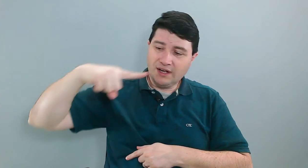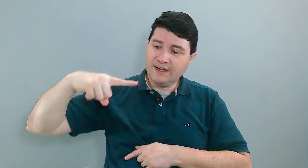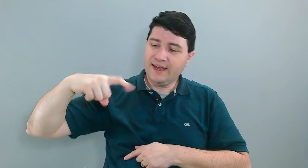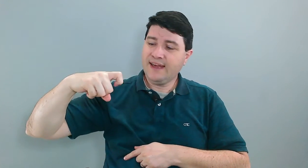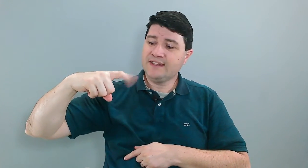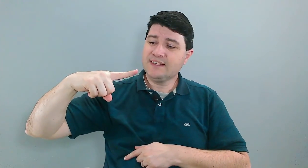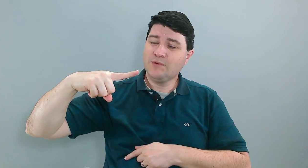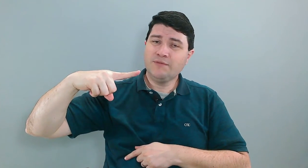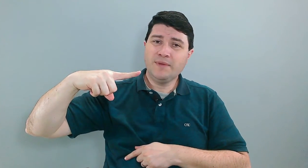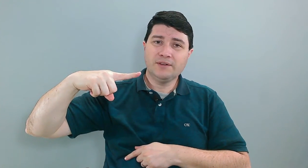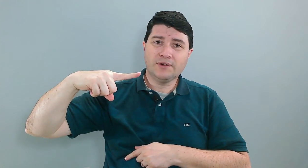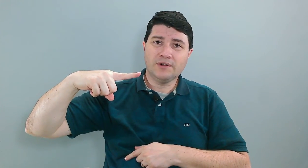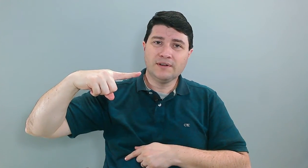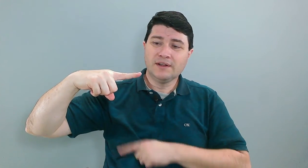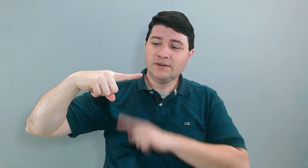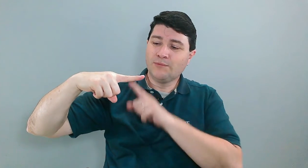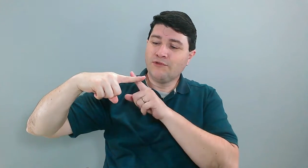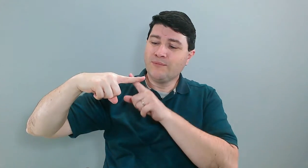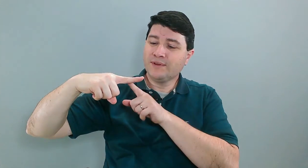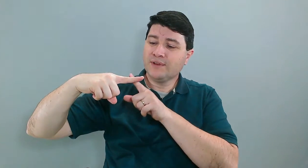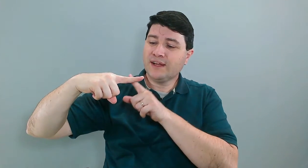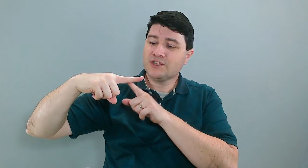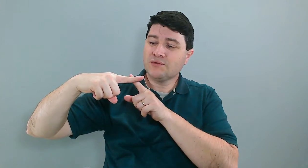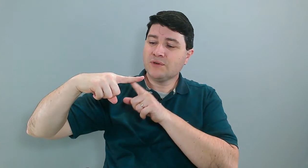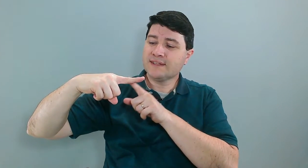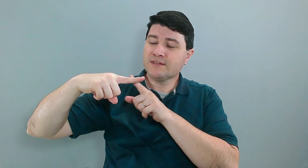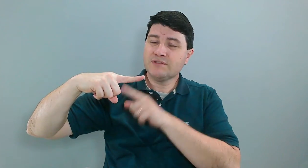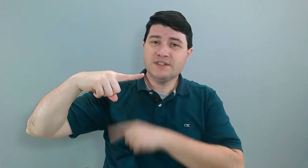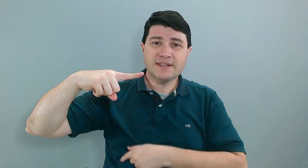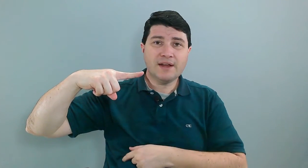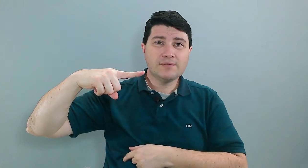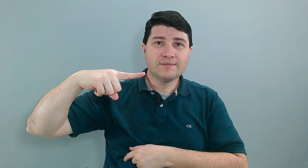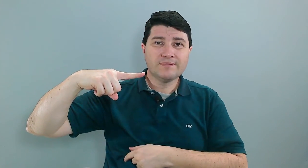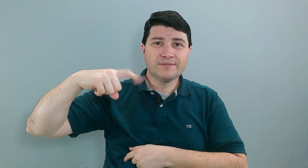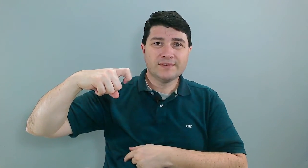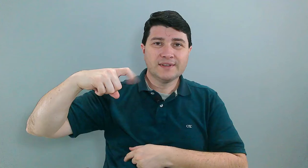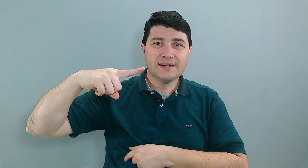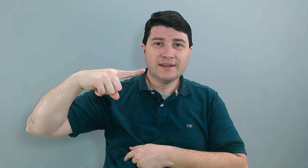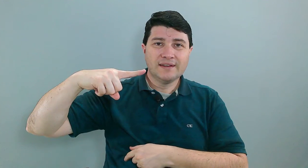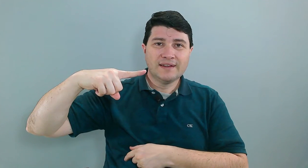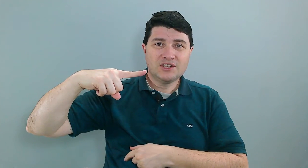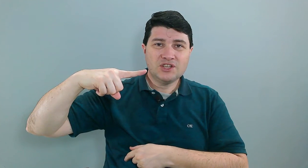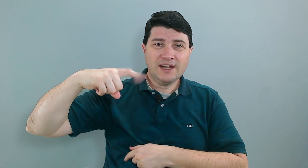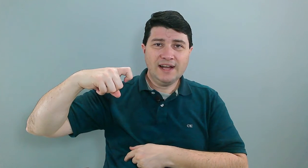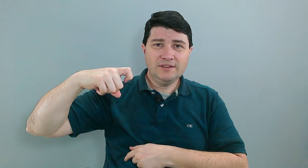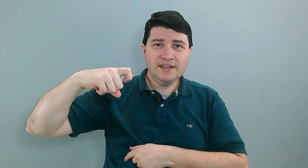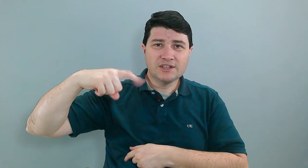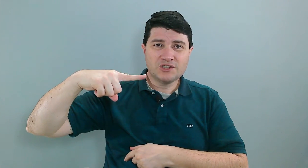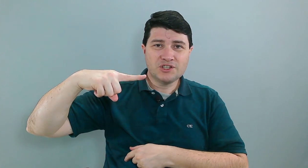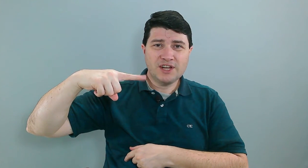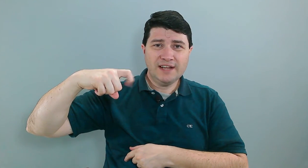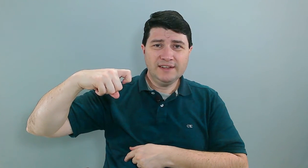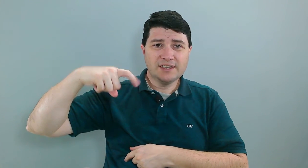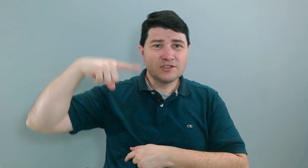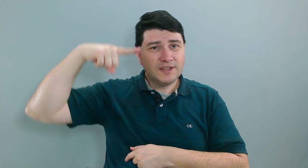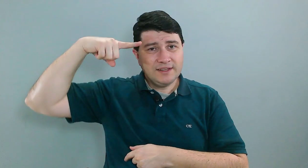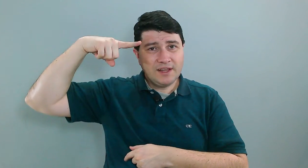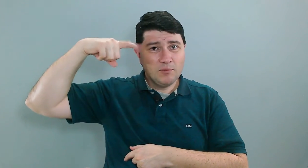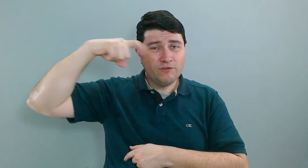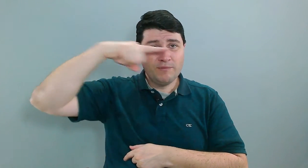é esse movimento, ó, movimento da articulação distal. Esticado, engancho, esticado, engancho. Daí tem um movimento que